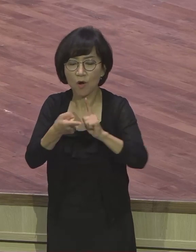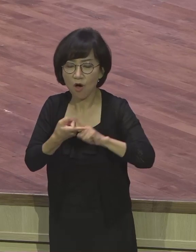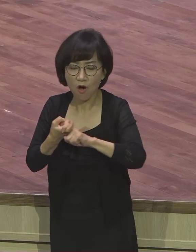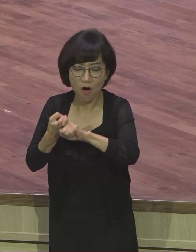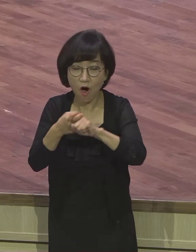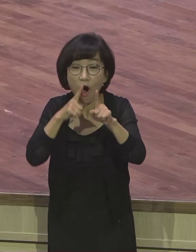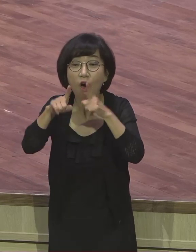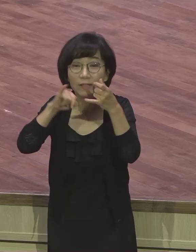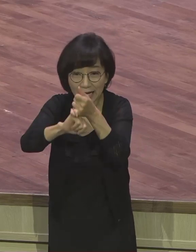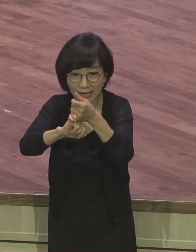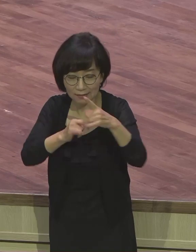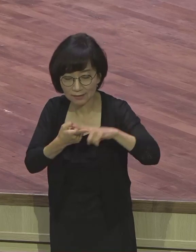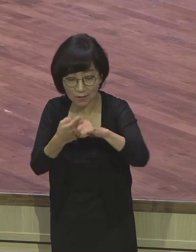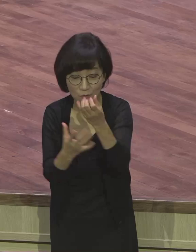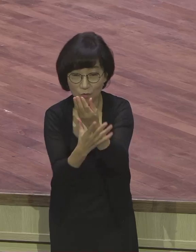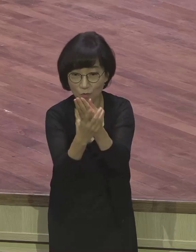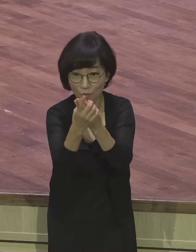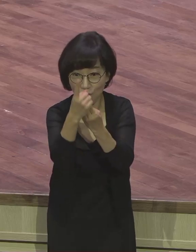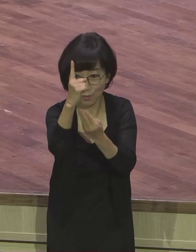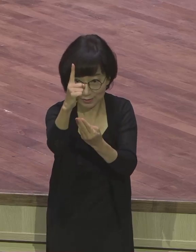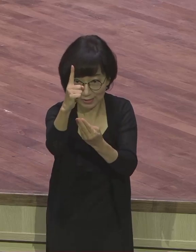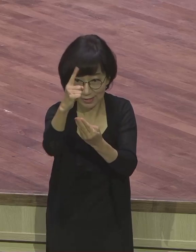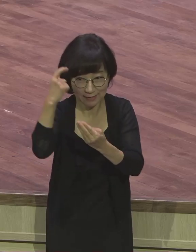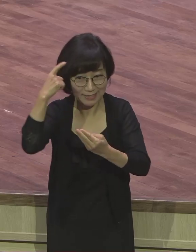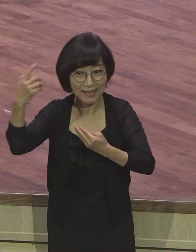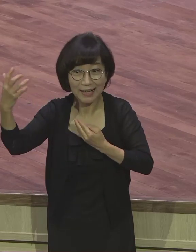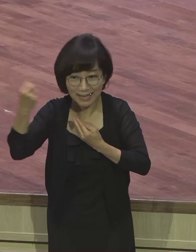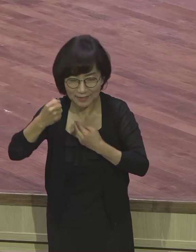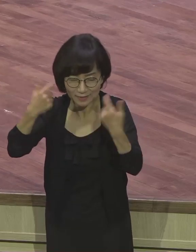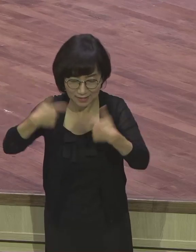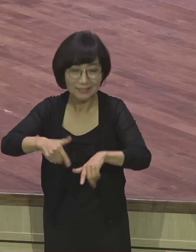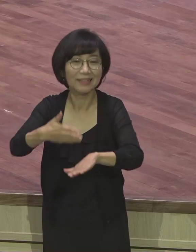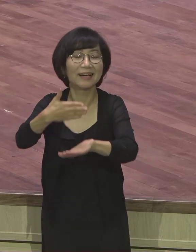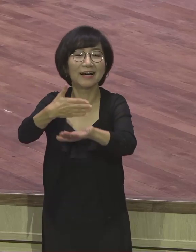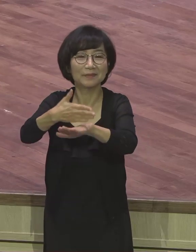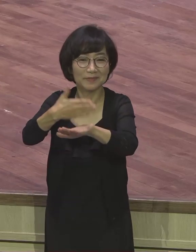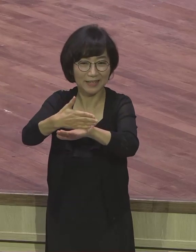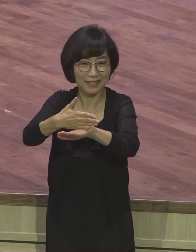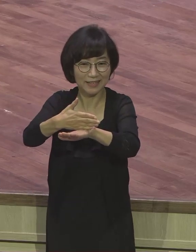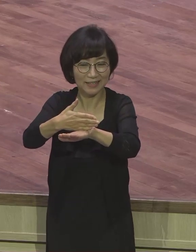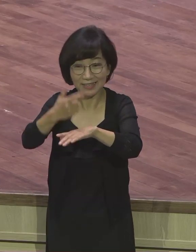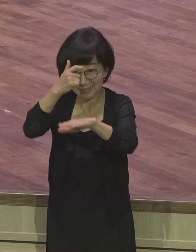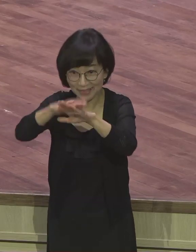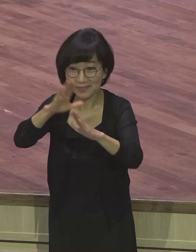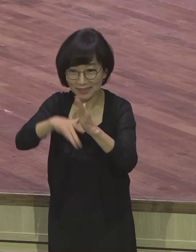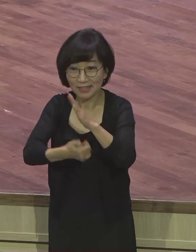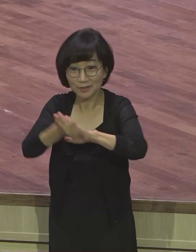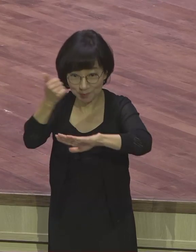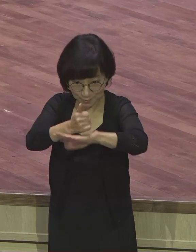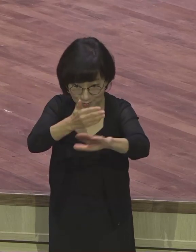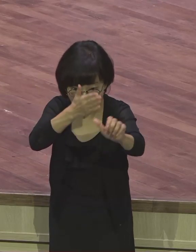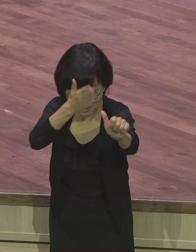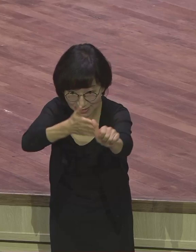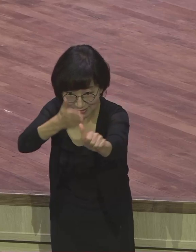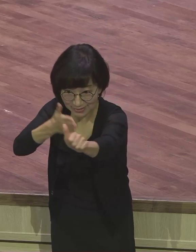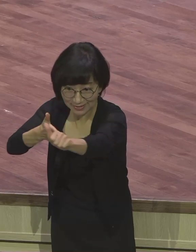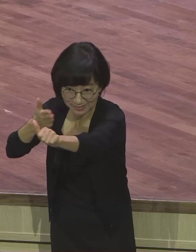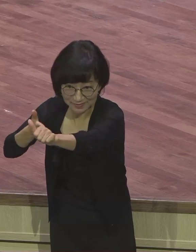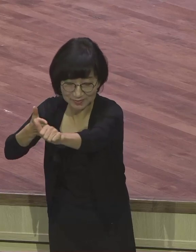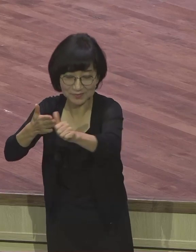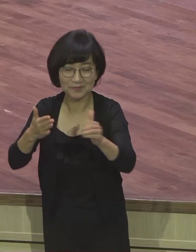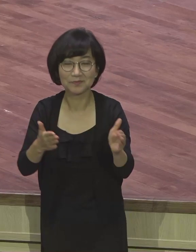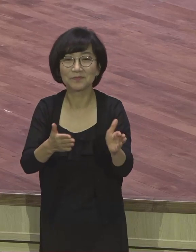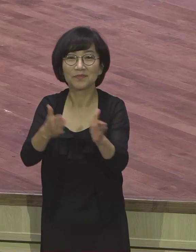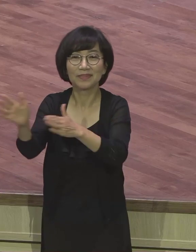공동체 직분을 가지고 여러분 감사하면서 여러분 늘 예배에 성공하시기를 주님으로 축복합니다. 두